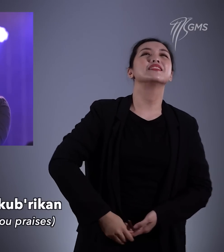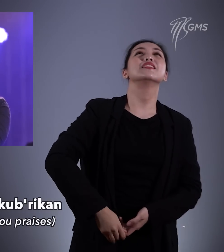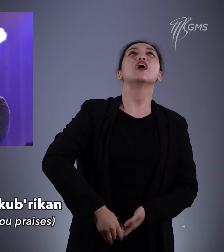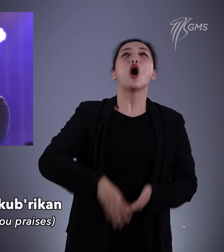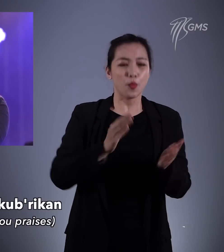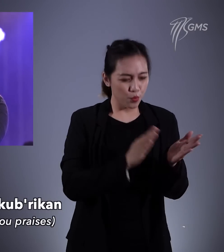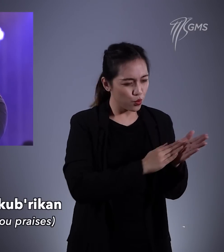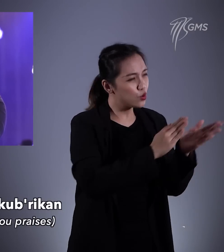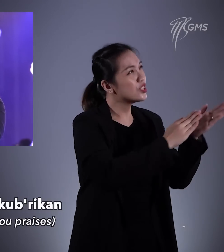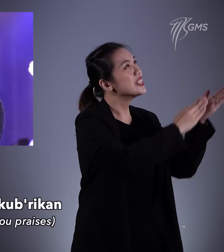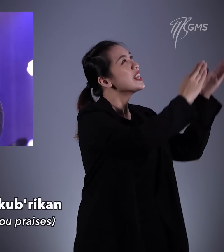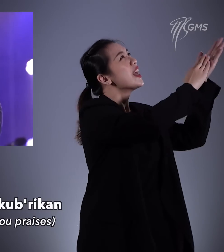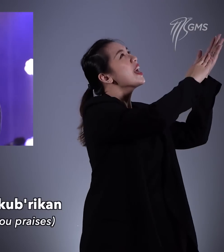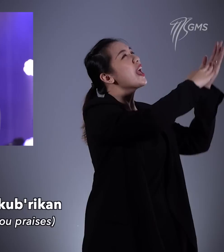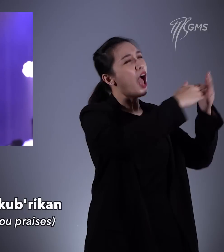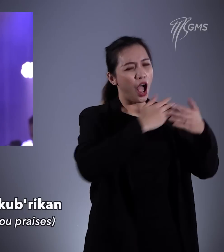termegah,